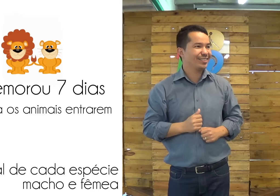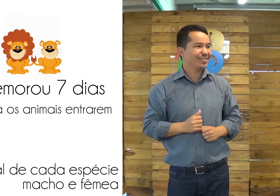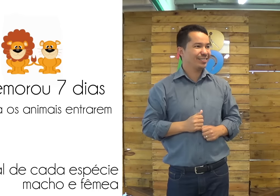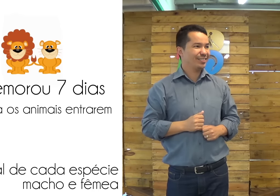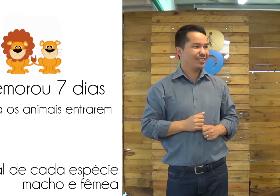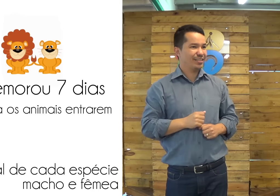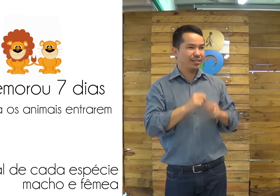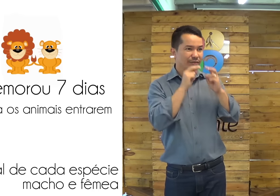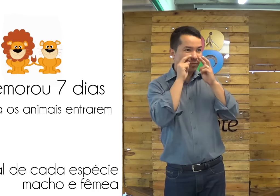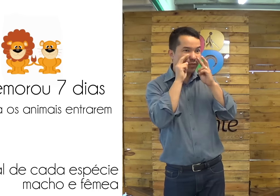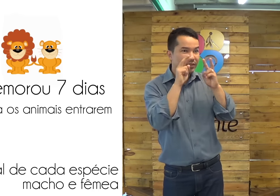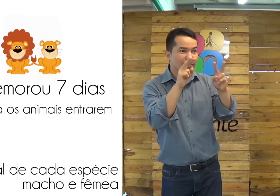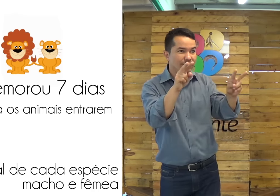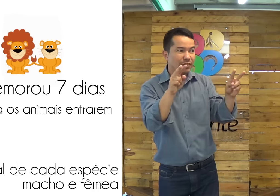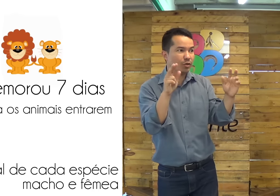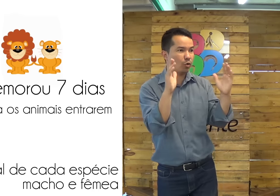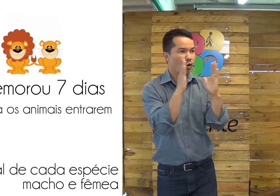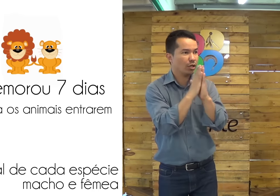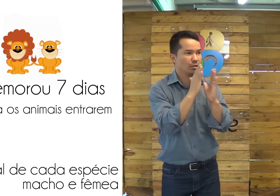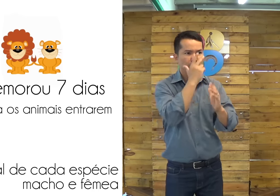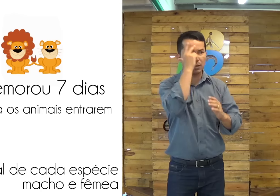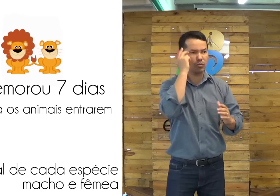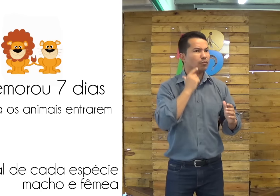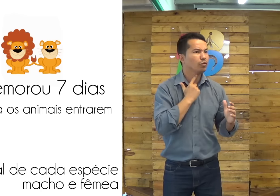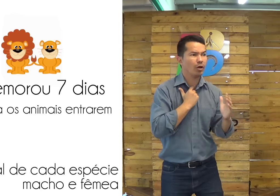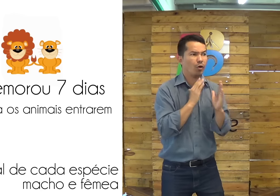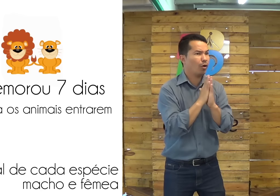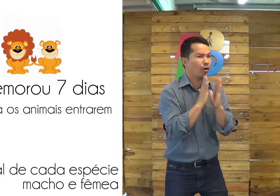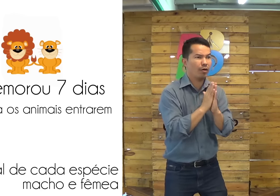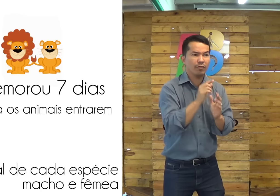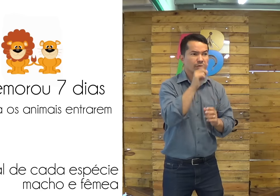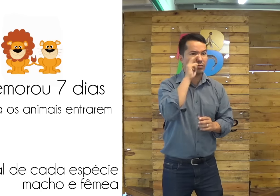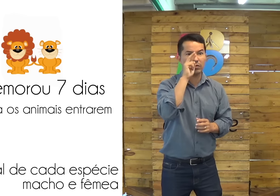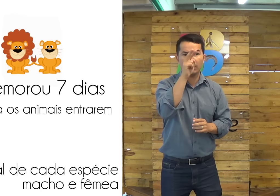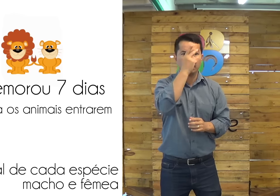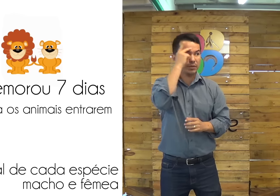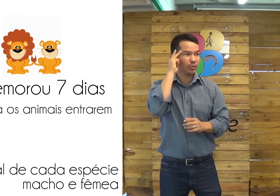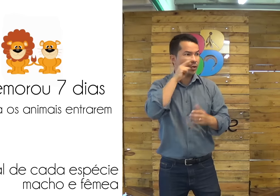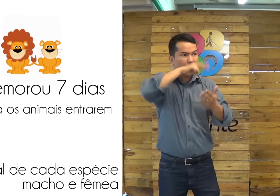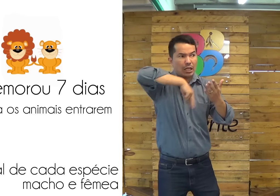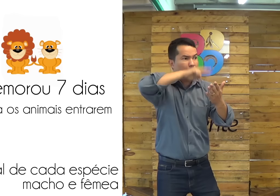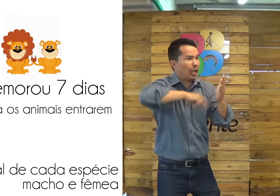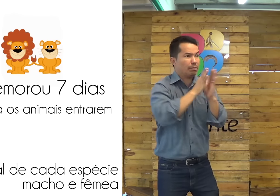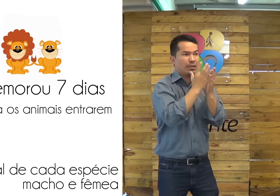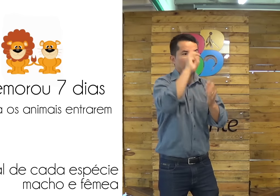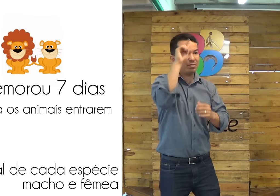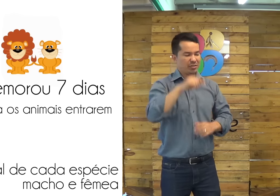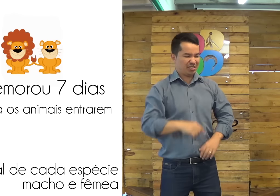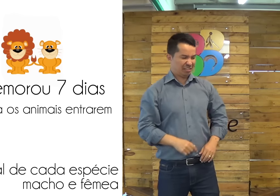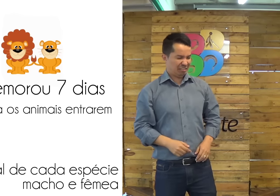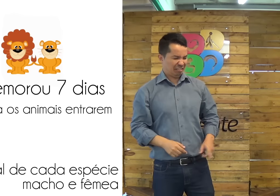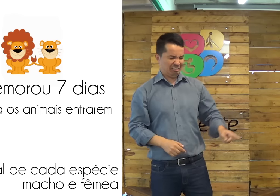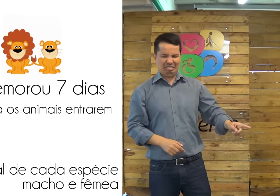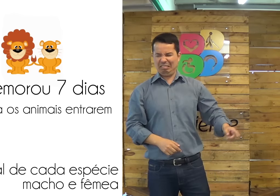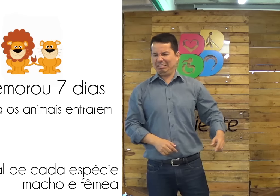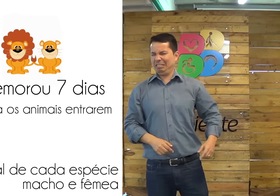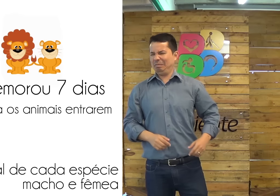minag acontecer Endo né você vê lá pessoas com vontade de orar pessoas lendo a bíblia e